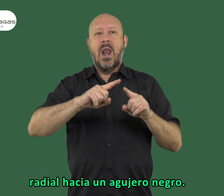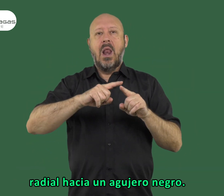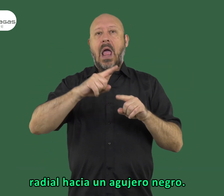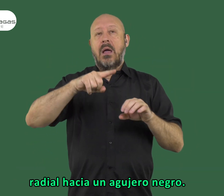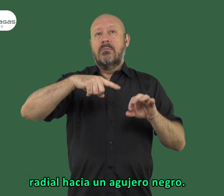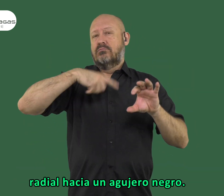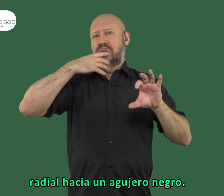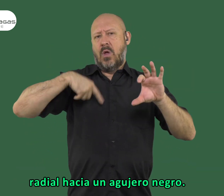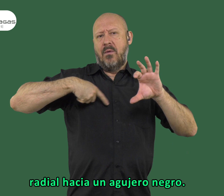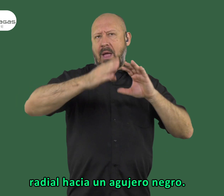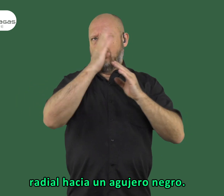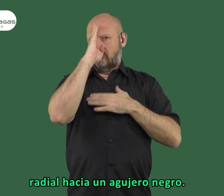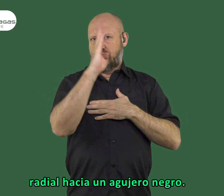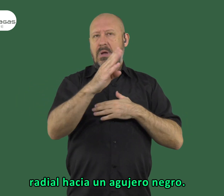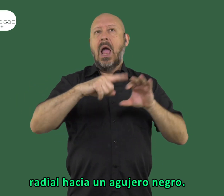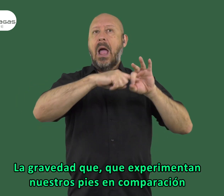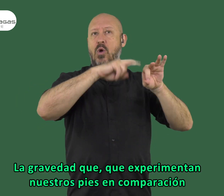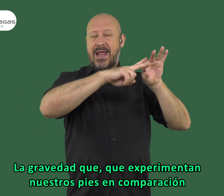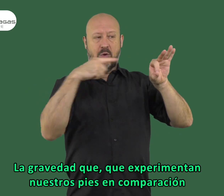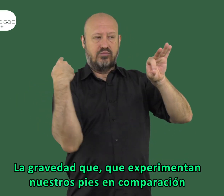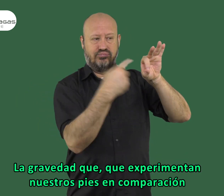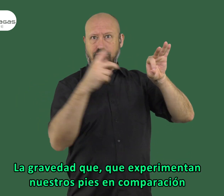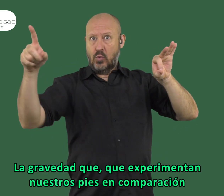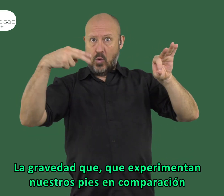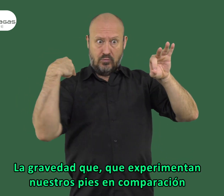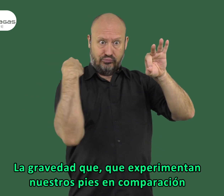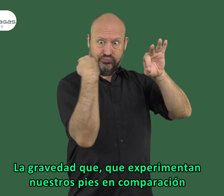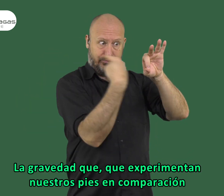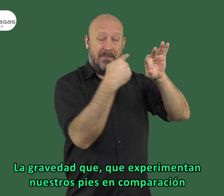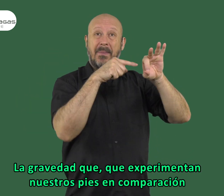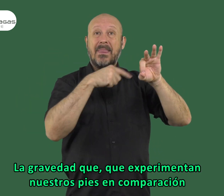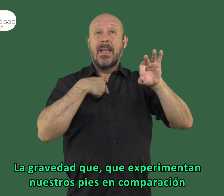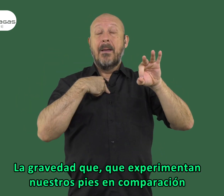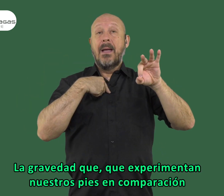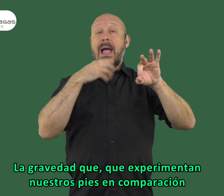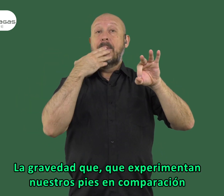trayectoria radial hacia un agujero negro. La gravedad que